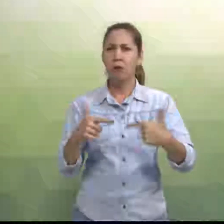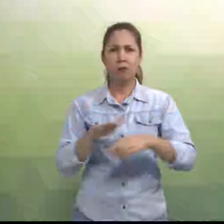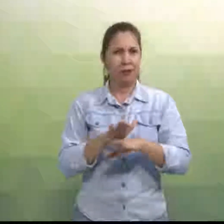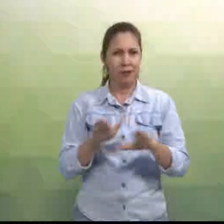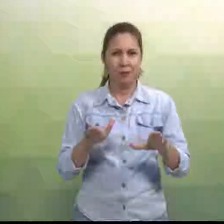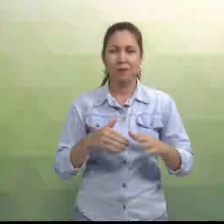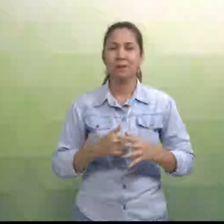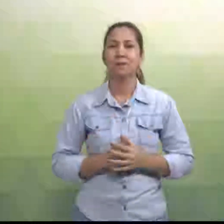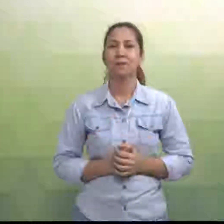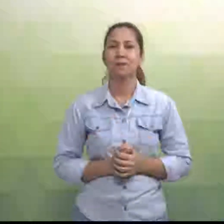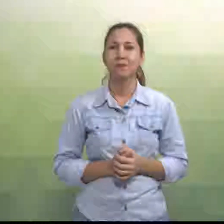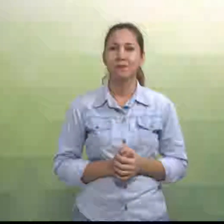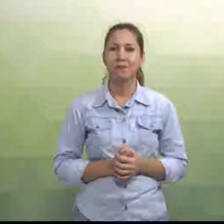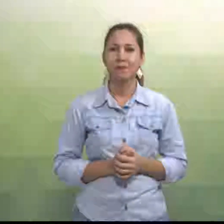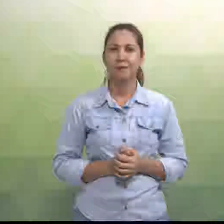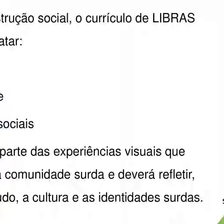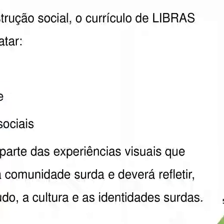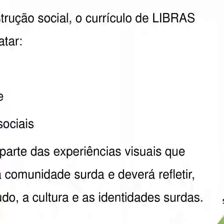juntos esses aspectos.